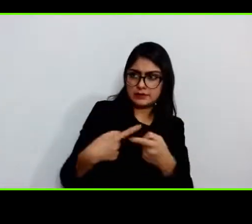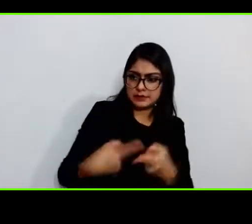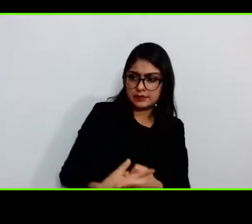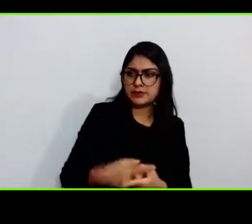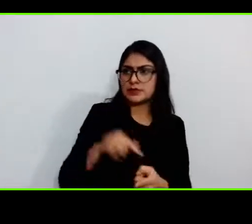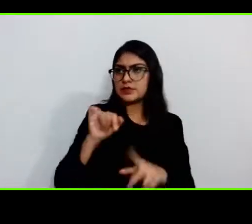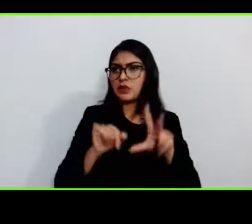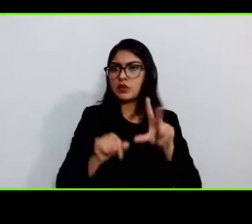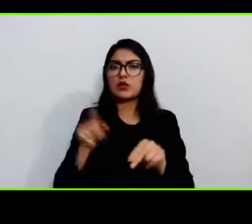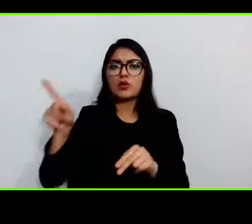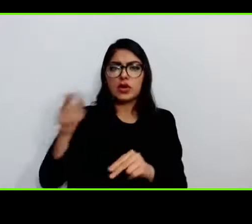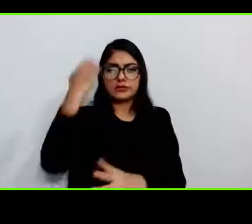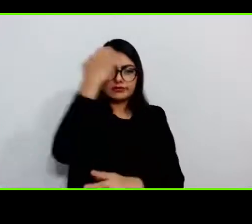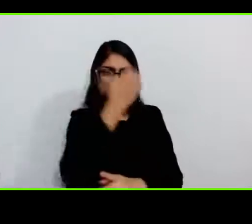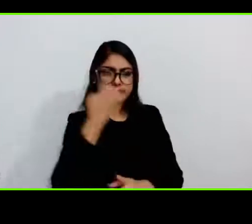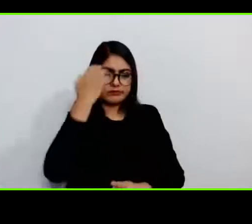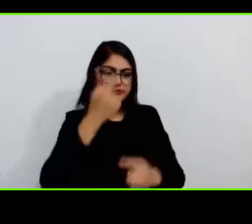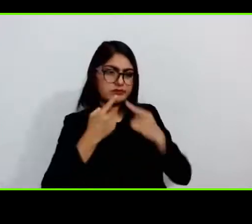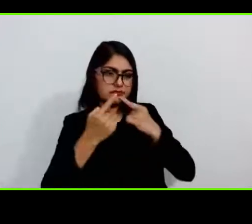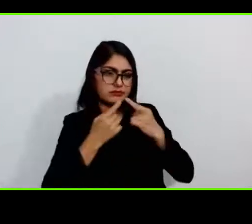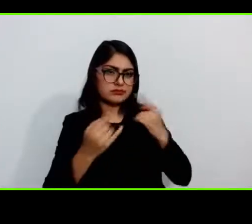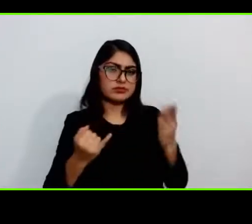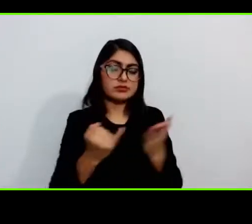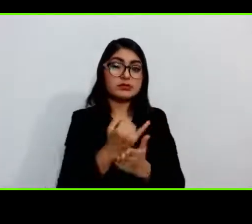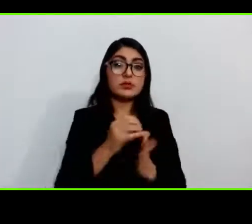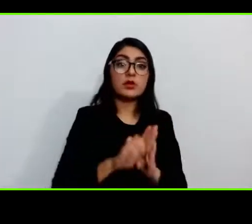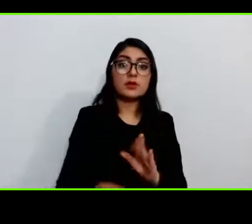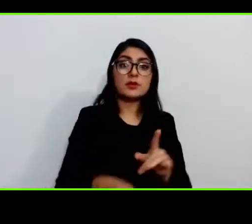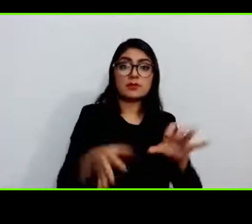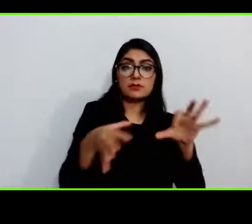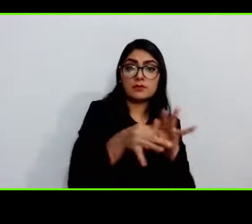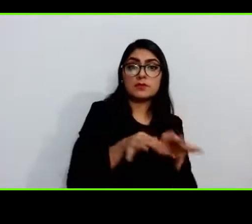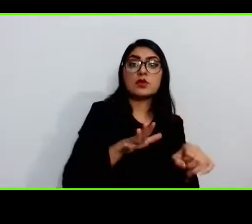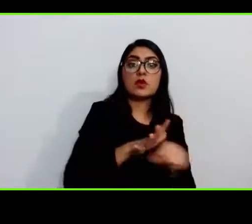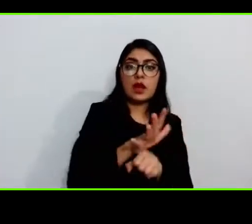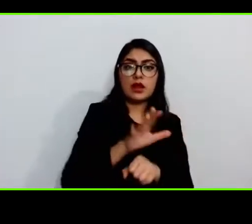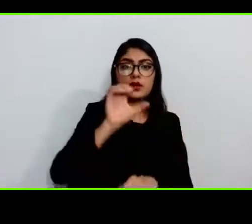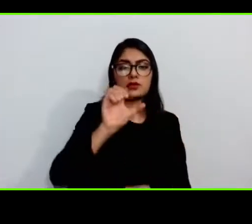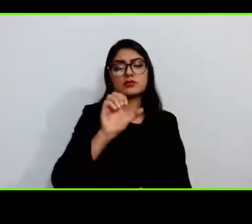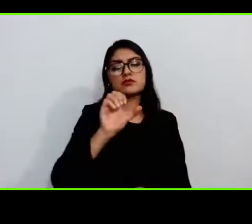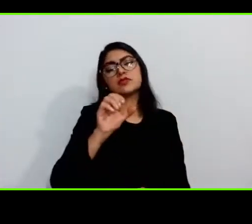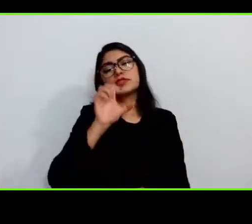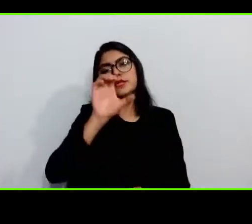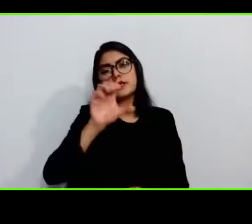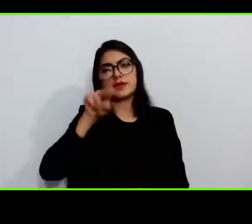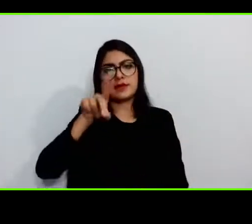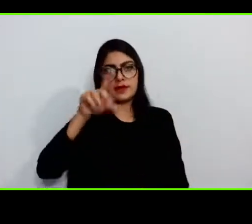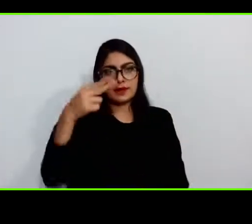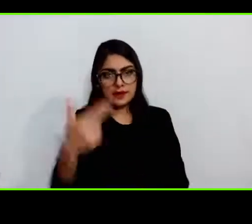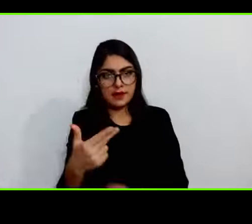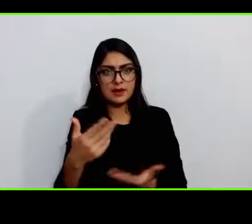legitimados, como la Comisión de Derechos Humanos, los partidos políticos, las minorías parlamentarias,